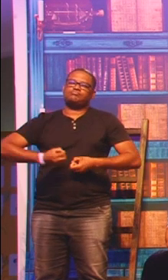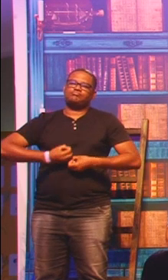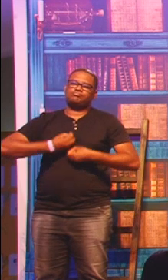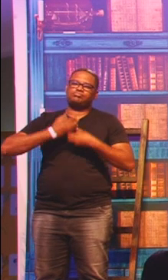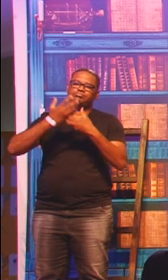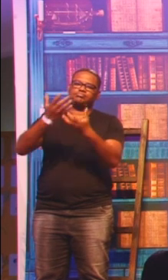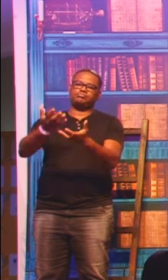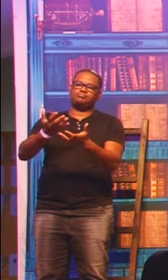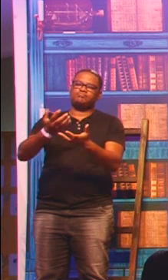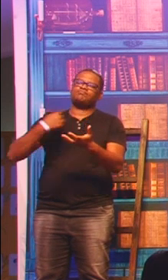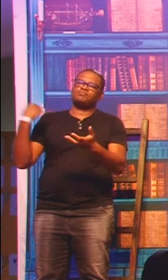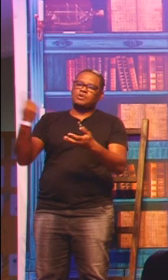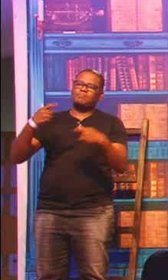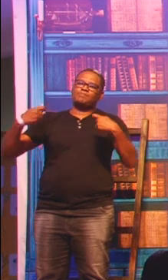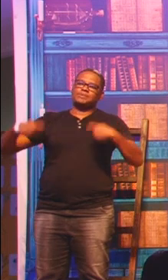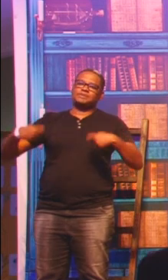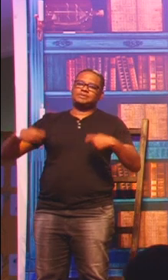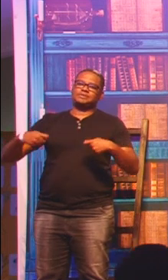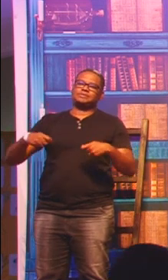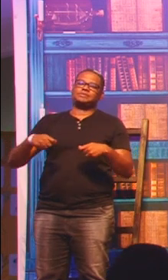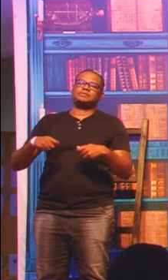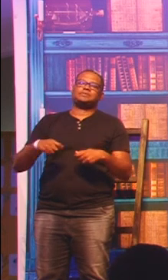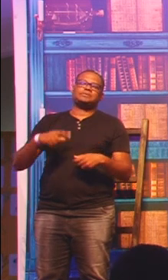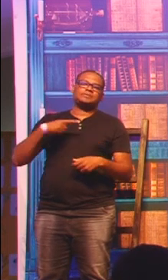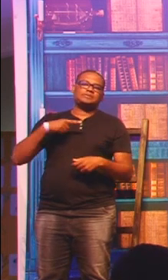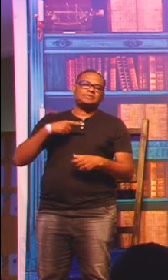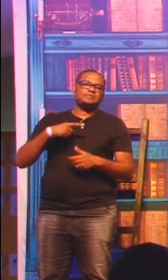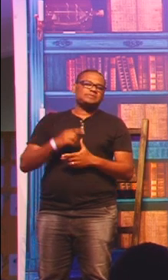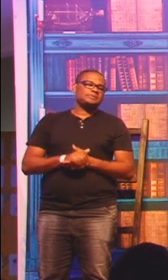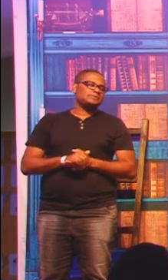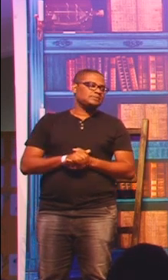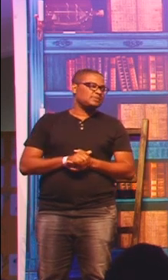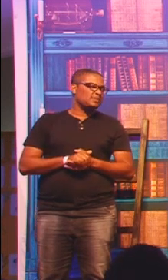que manifestavam o que precisávamos ser.